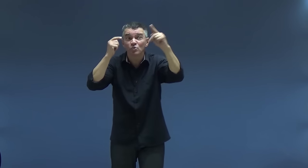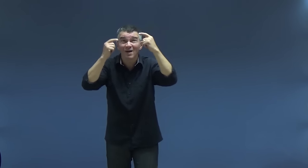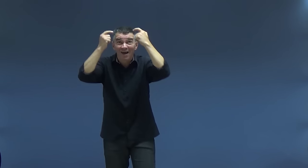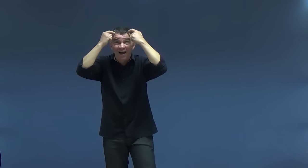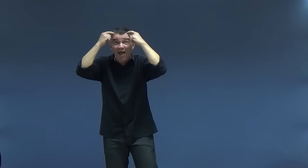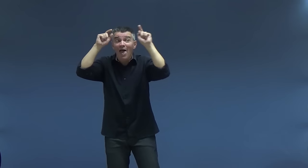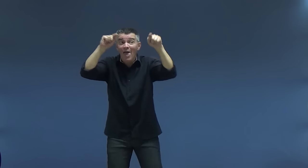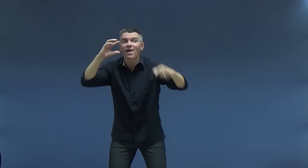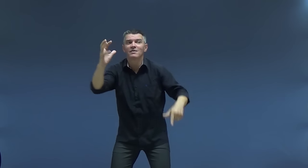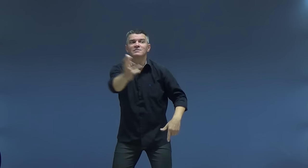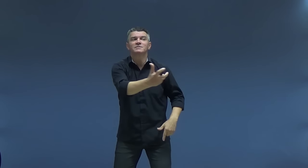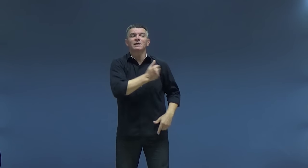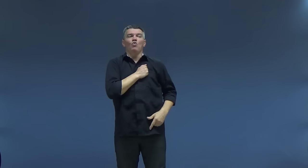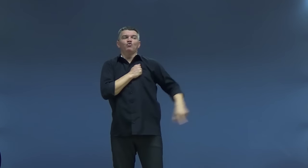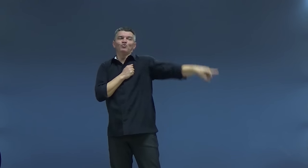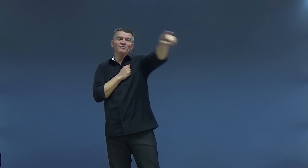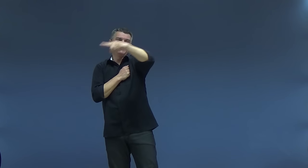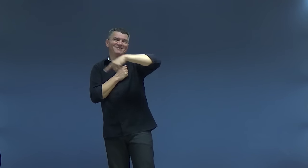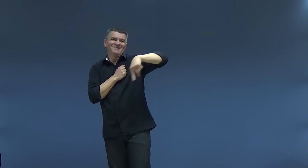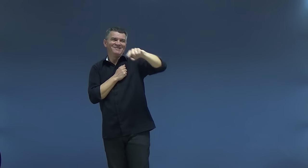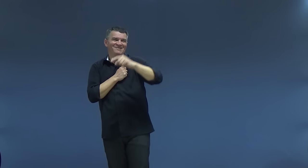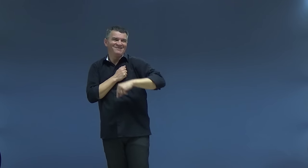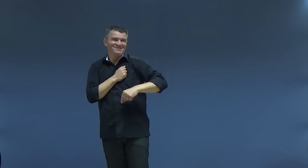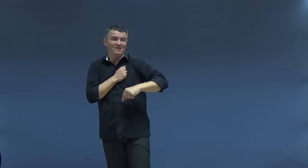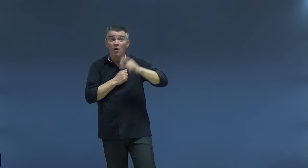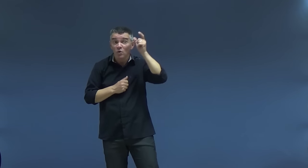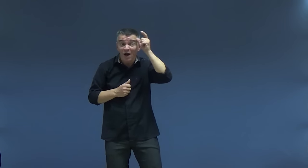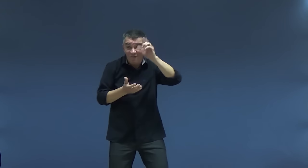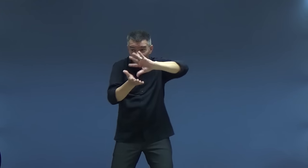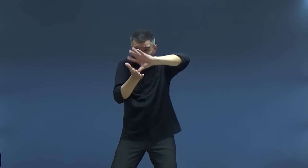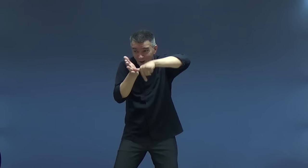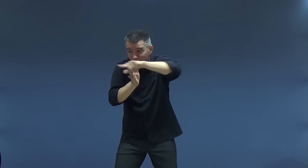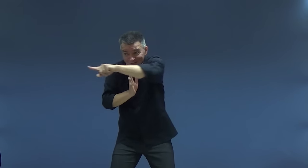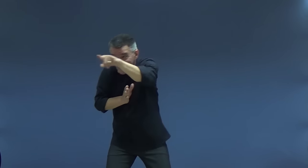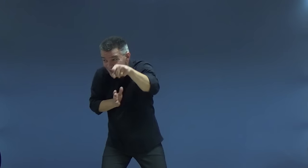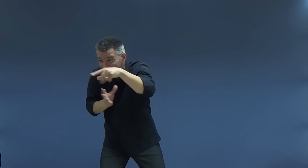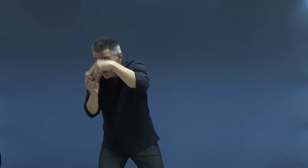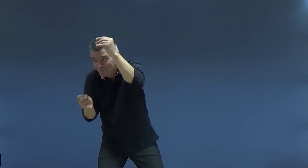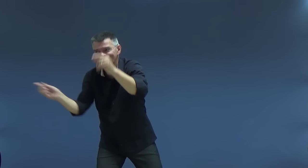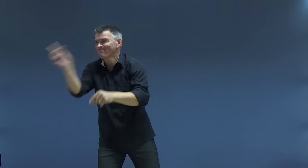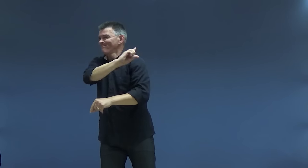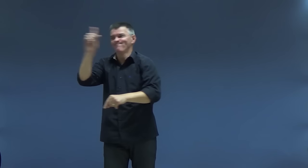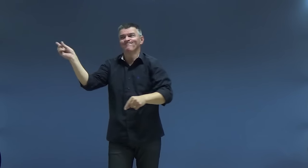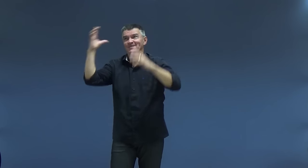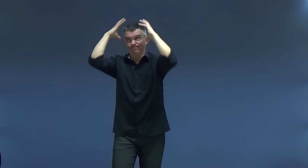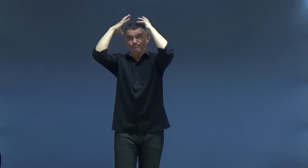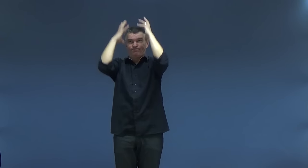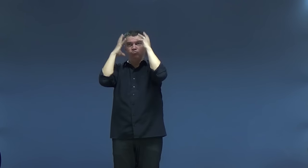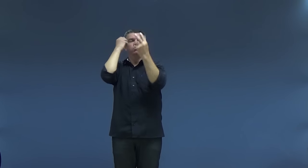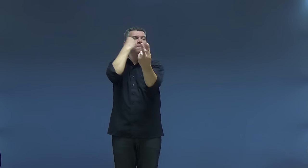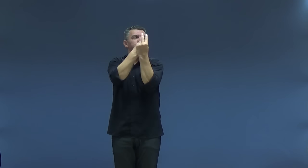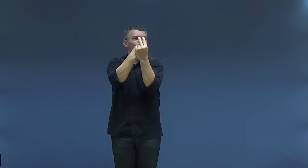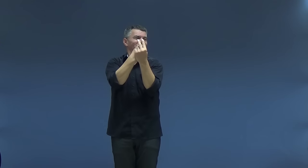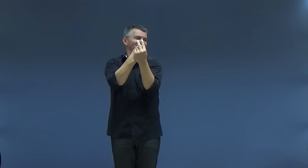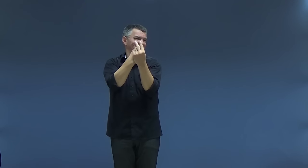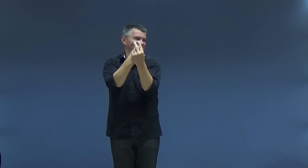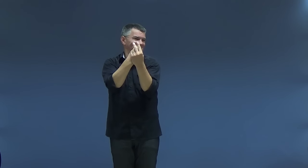protegida. Então o capacete é para preservar a sua salvação. Né? Porque o mundo quer roubar a sua